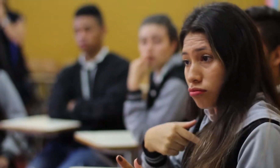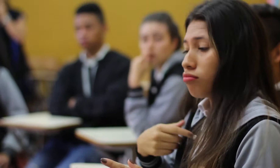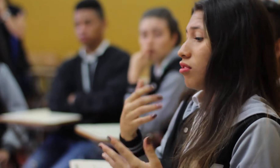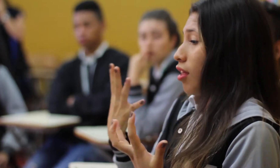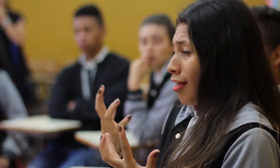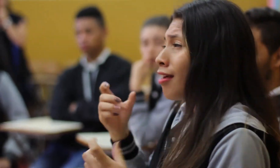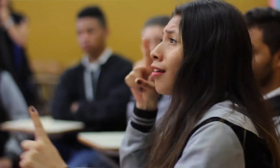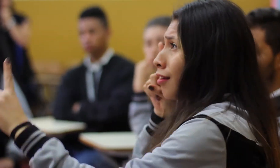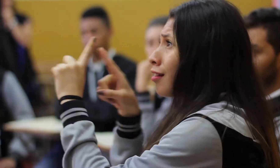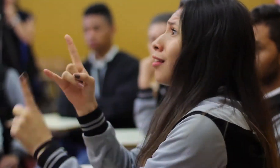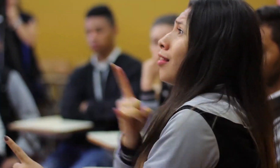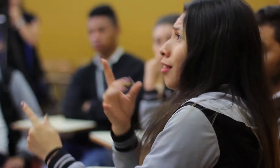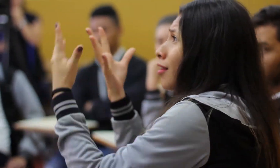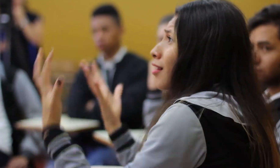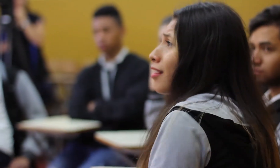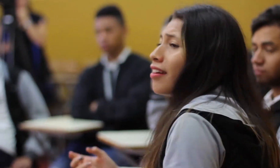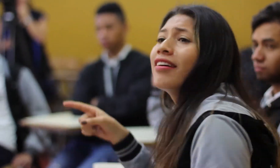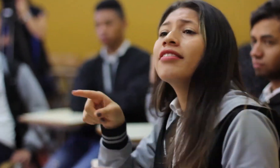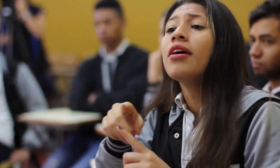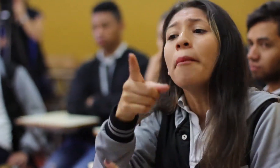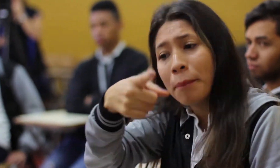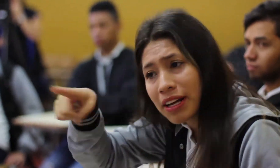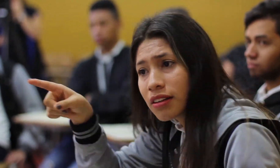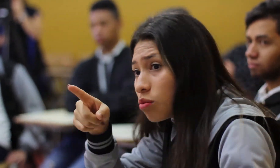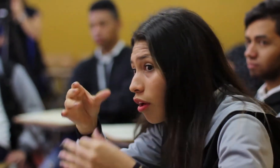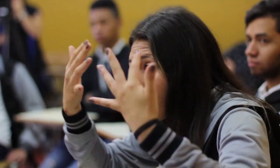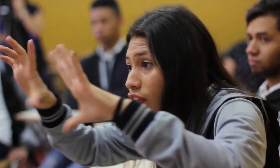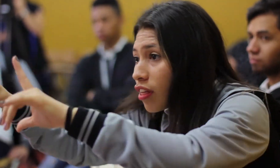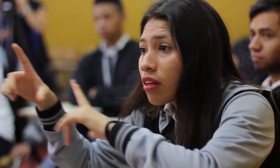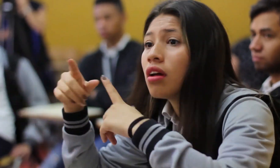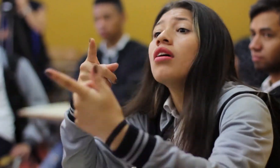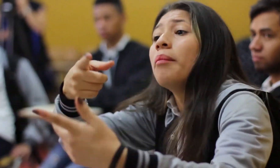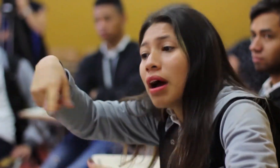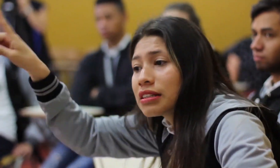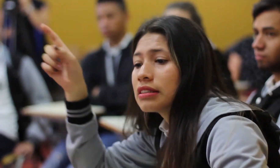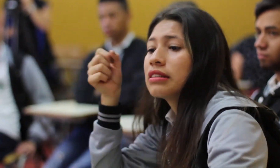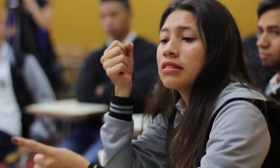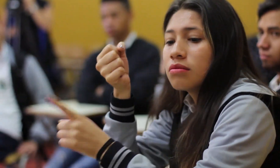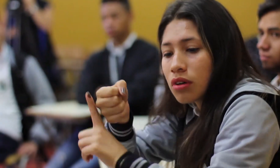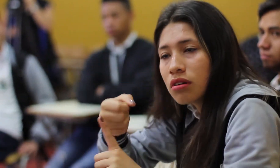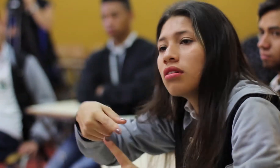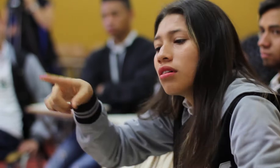Los sordos vamos porque queremos, vamos a la universidad e insistimos,